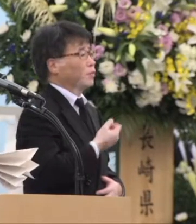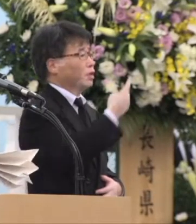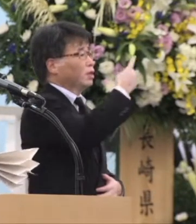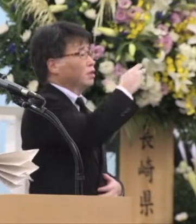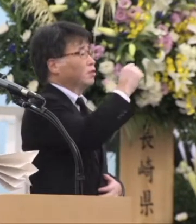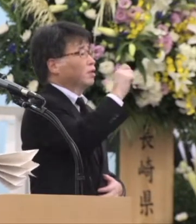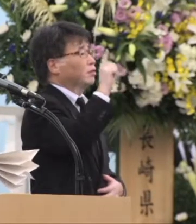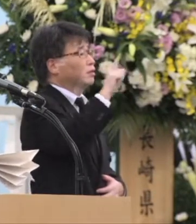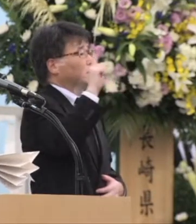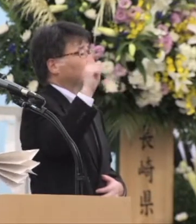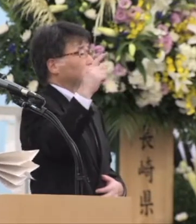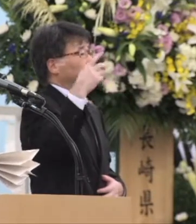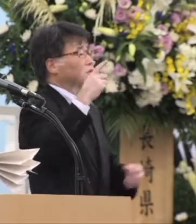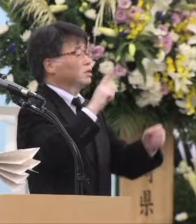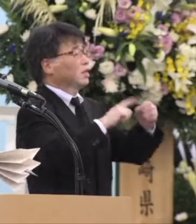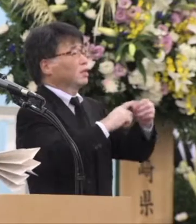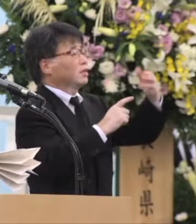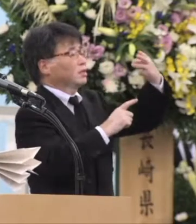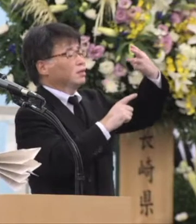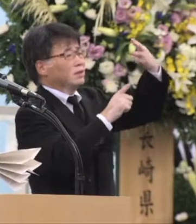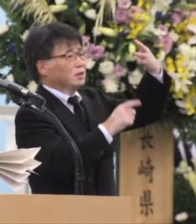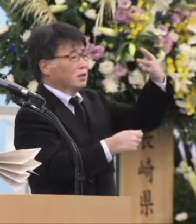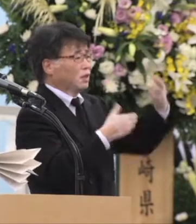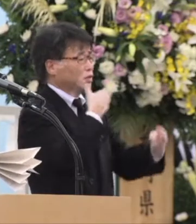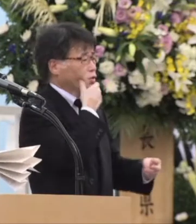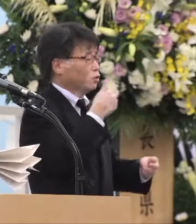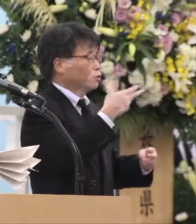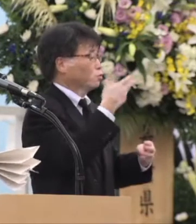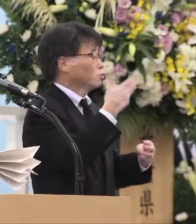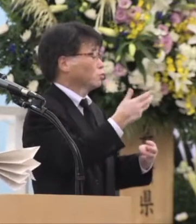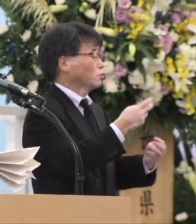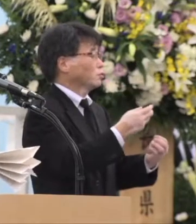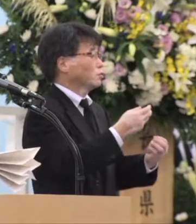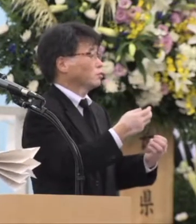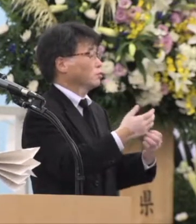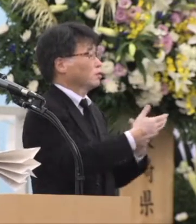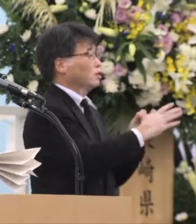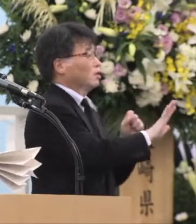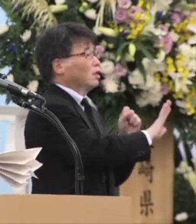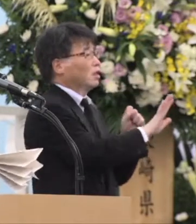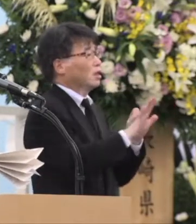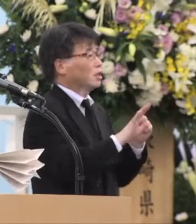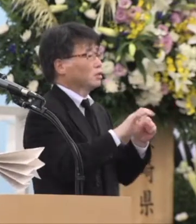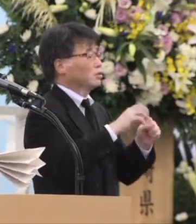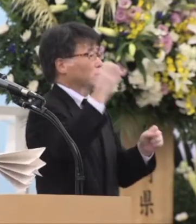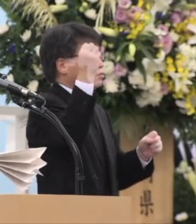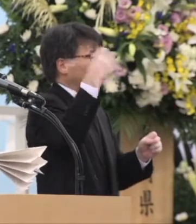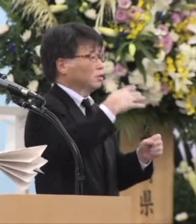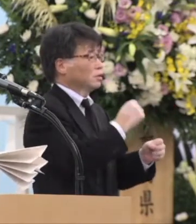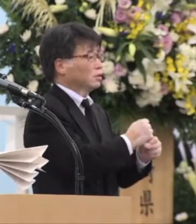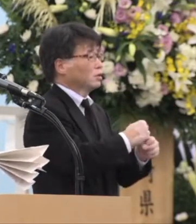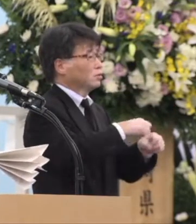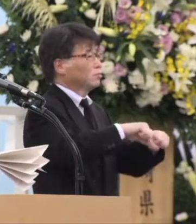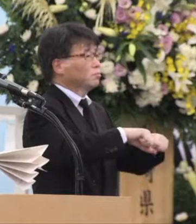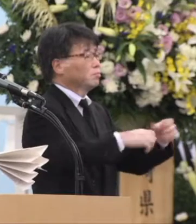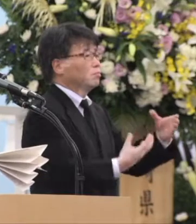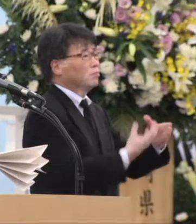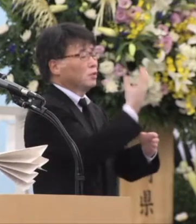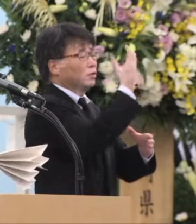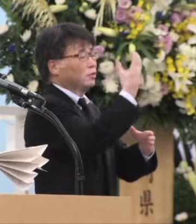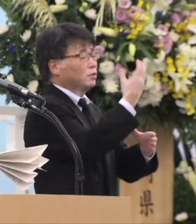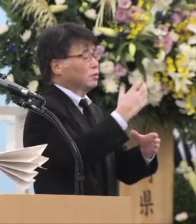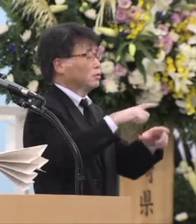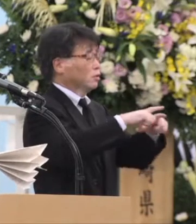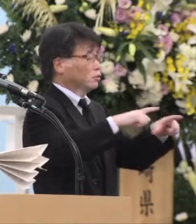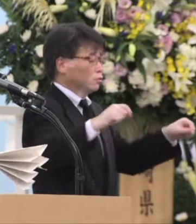2011年3月、福島第一原子力発電所の事故が発生し、国内の原